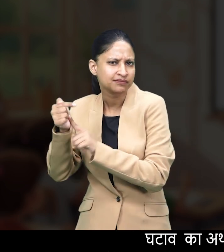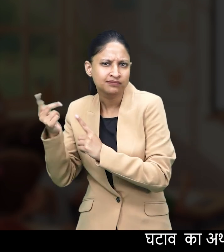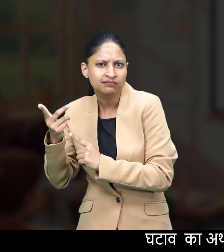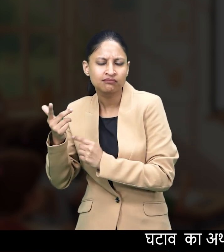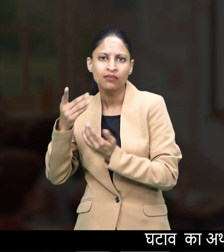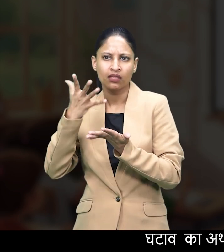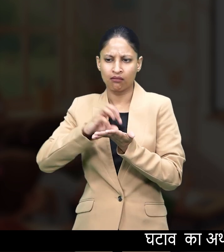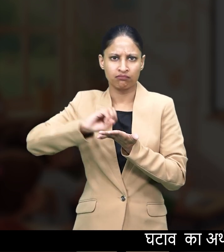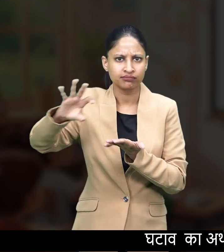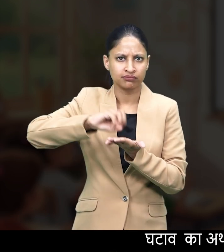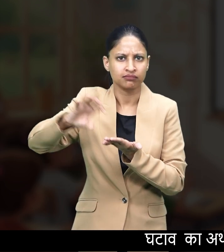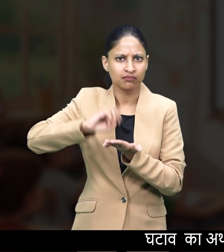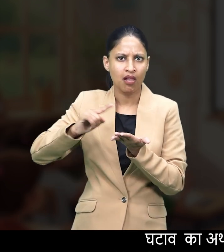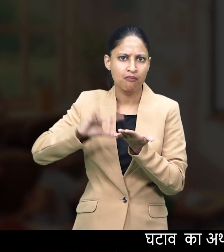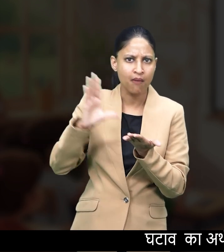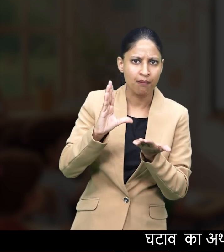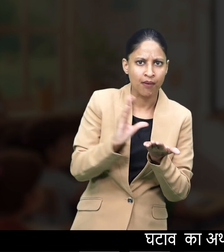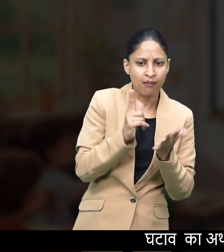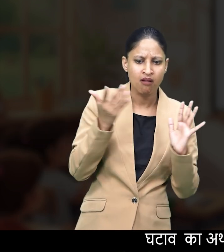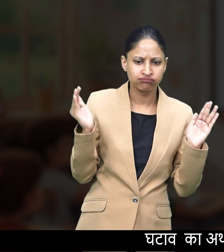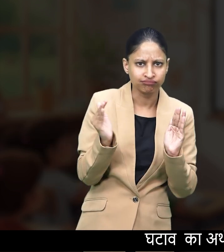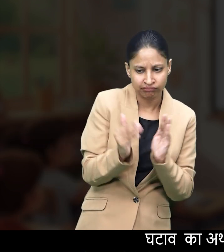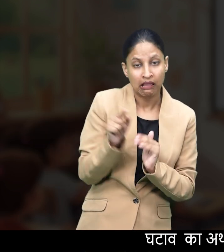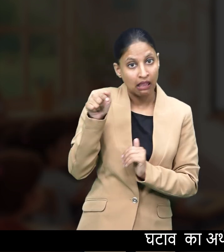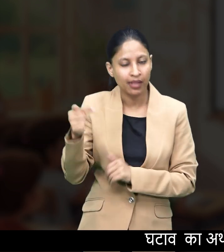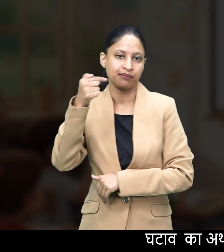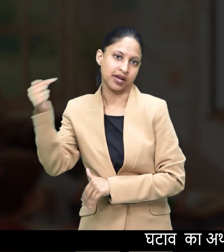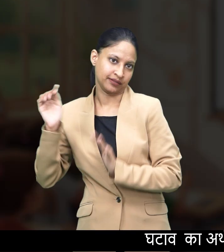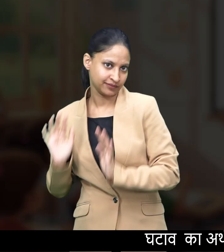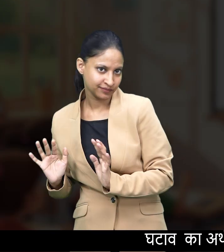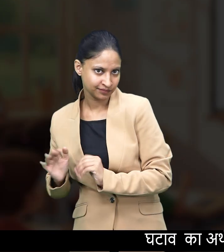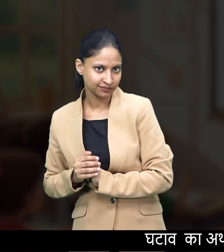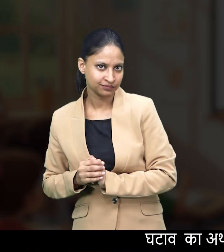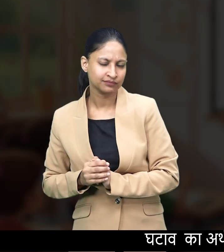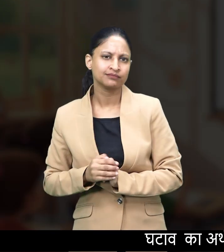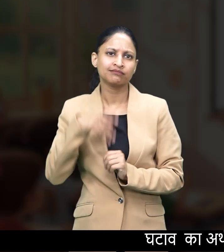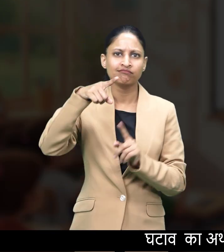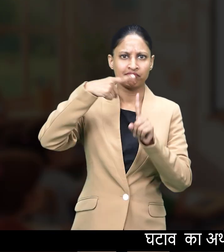घटाव का अर्थ है क्या बचा है यह जानने के लिए हटाना।